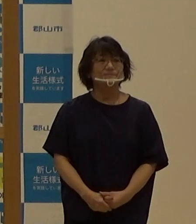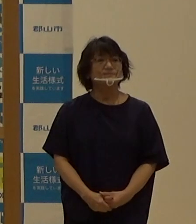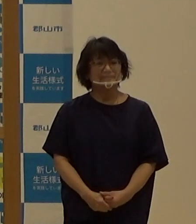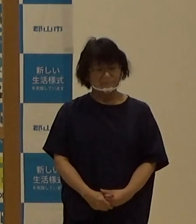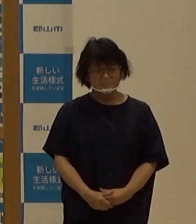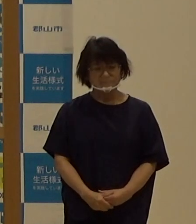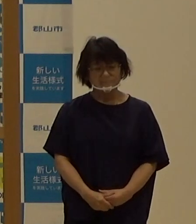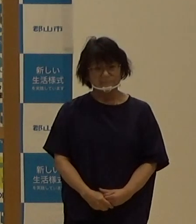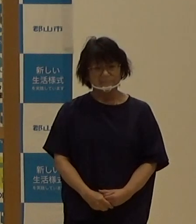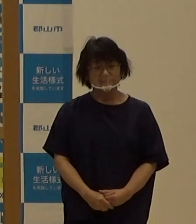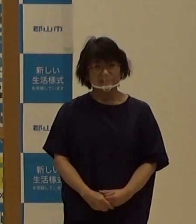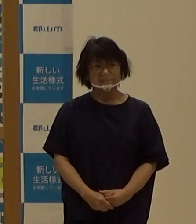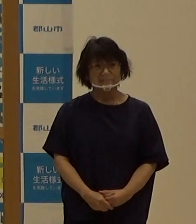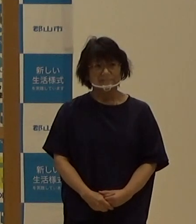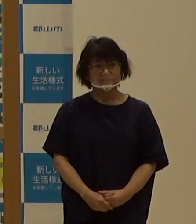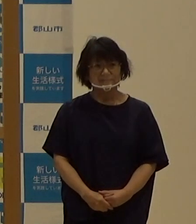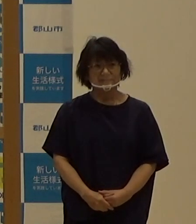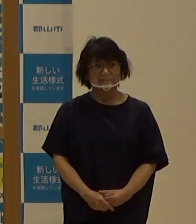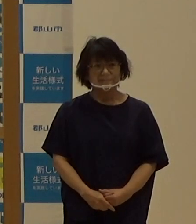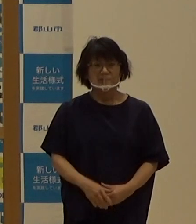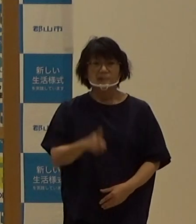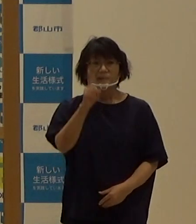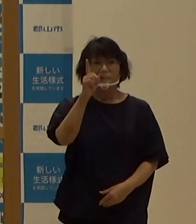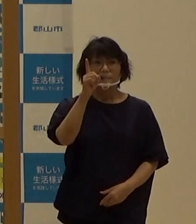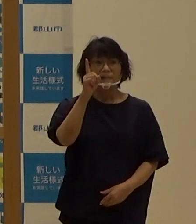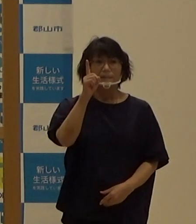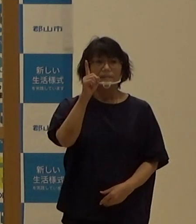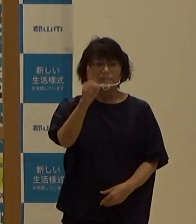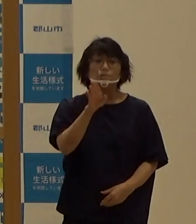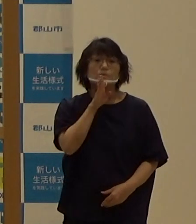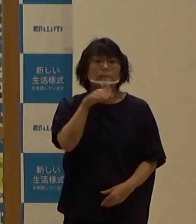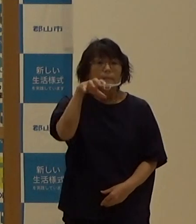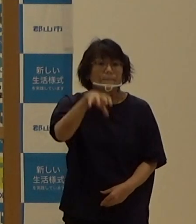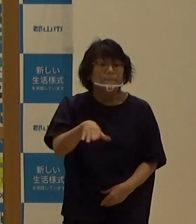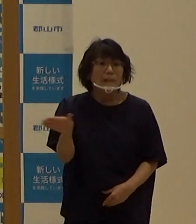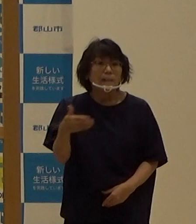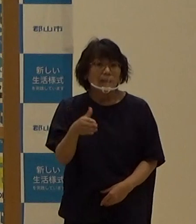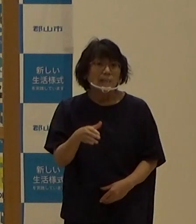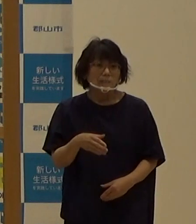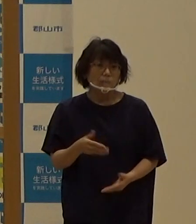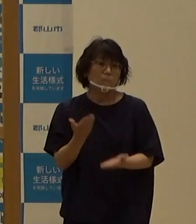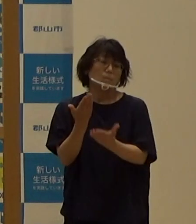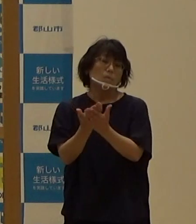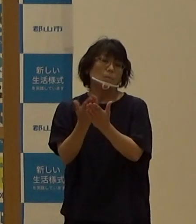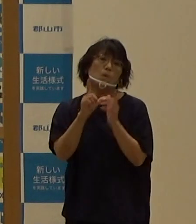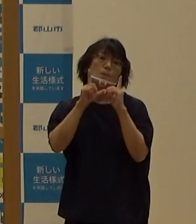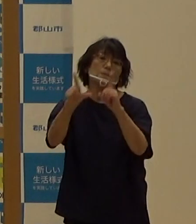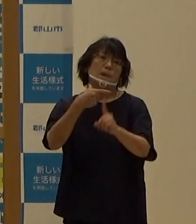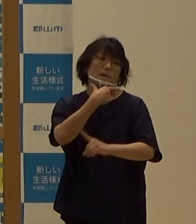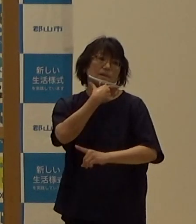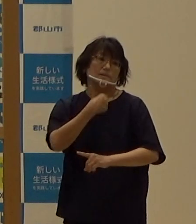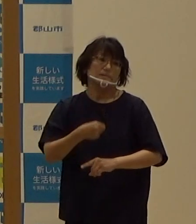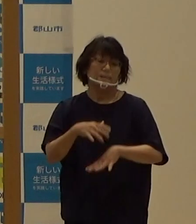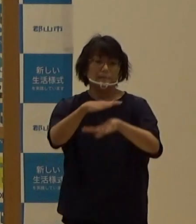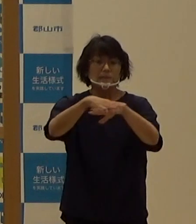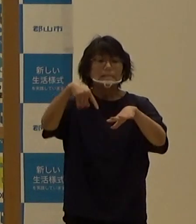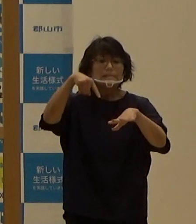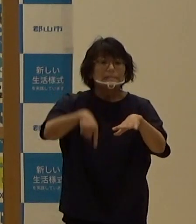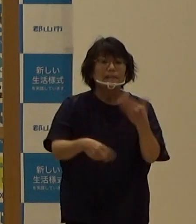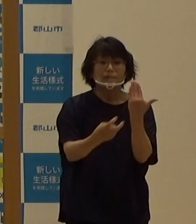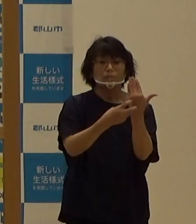NHK 金沢と申します。市長に一点、これは現場からの声として伝えておきたいんですけれども、市内の医療機関